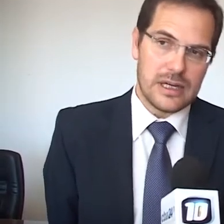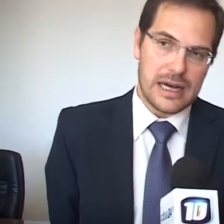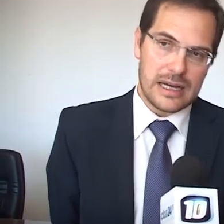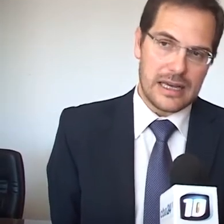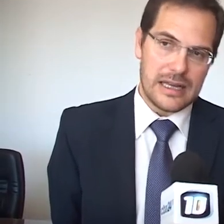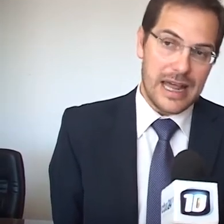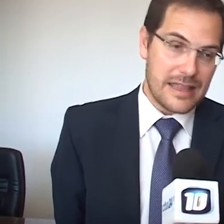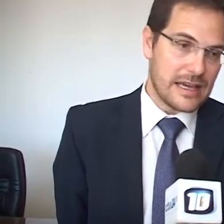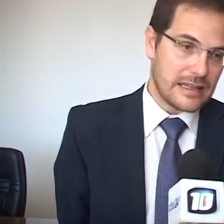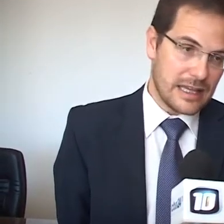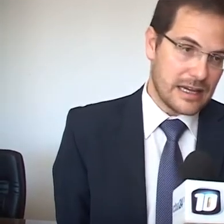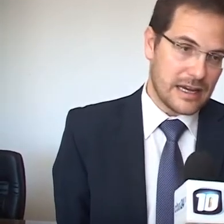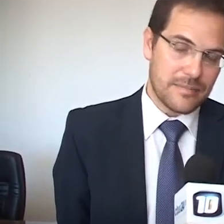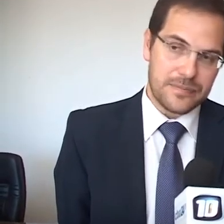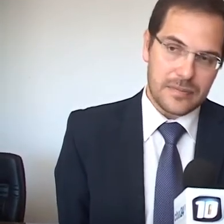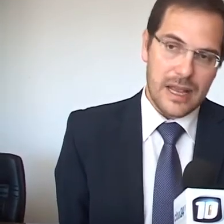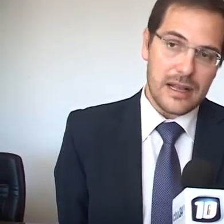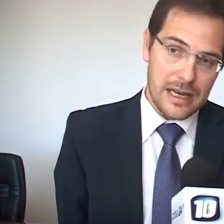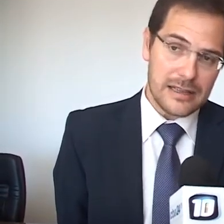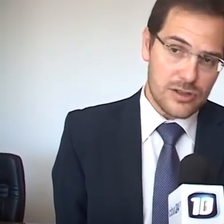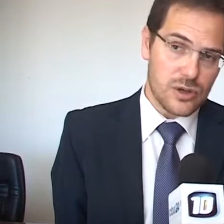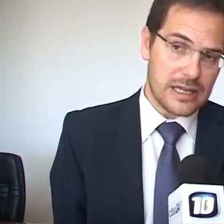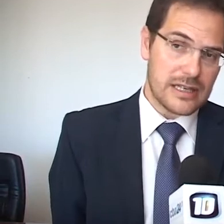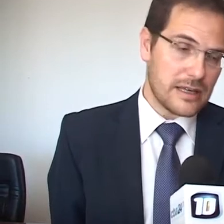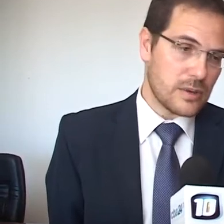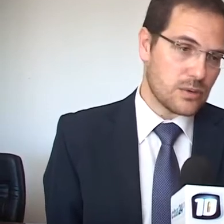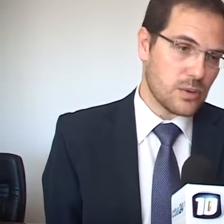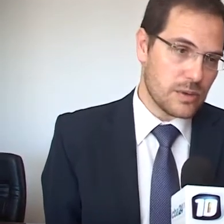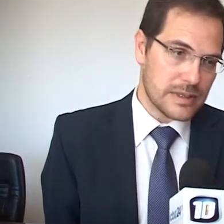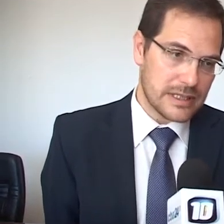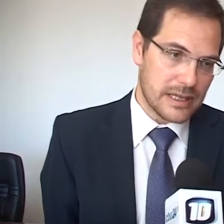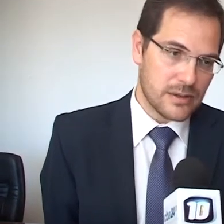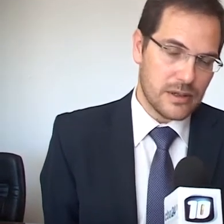atento a que nadie que tenga la intención de acceder a